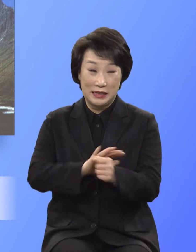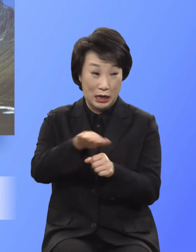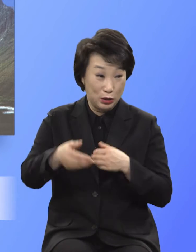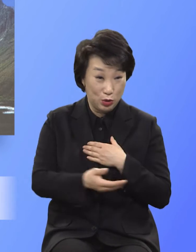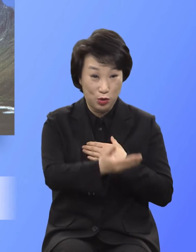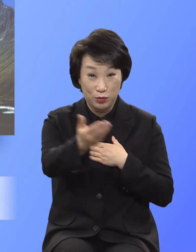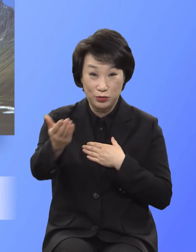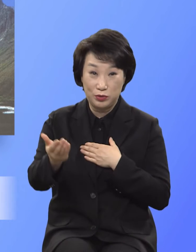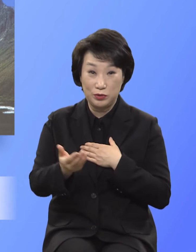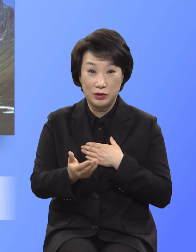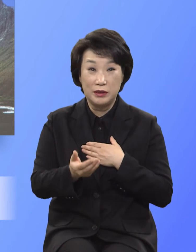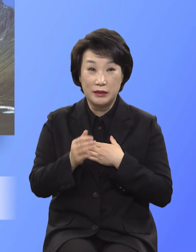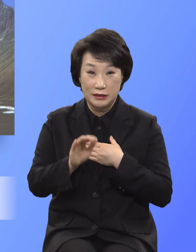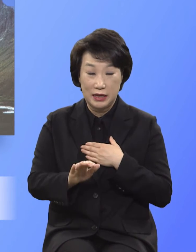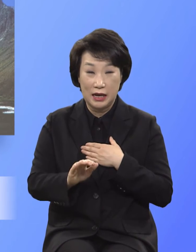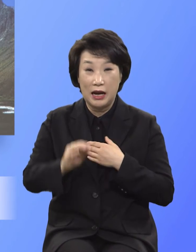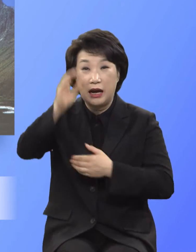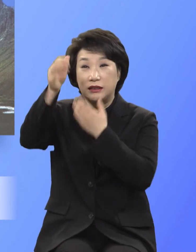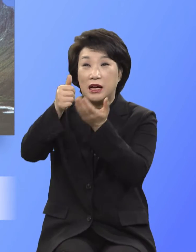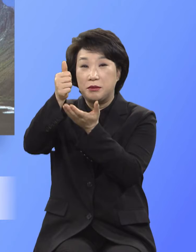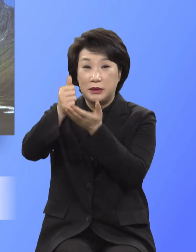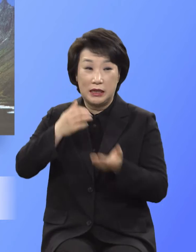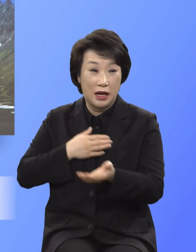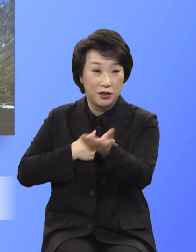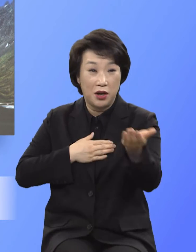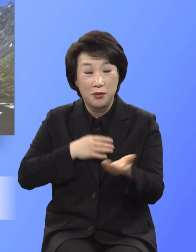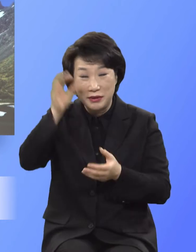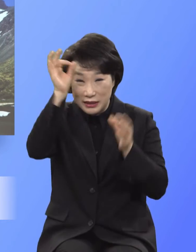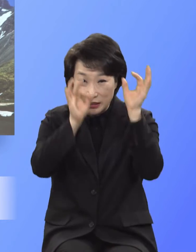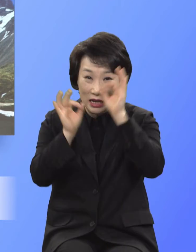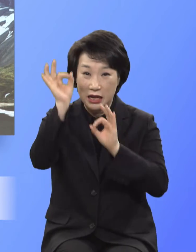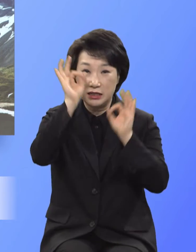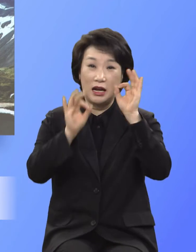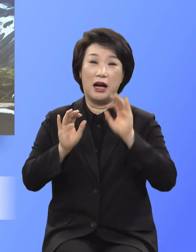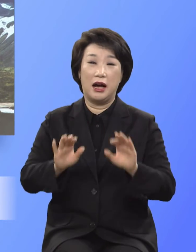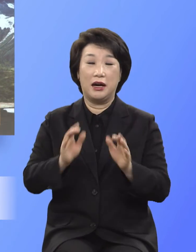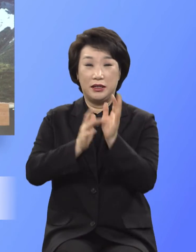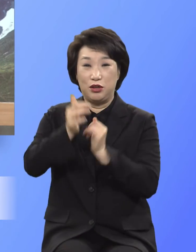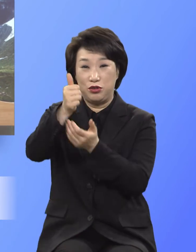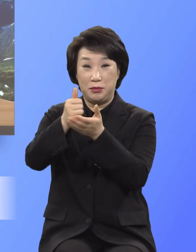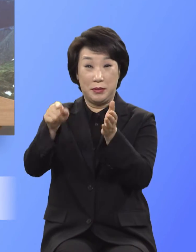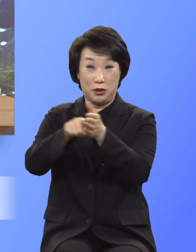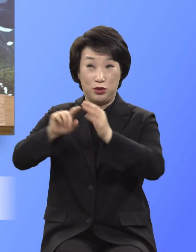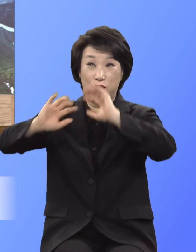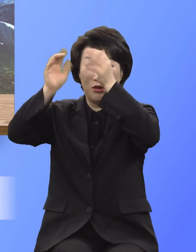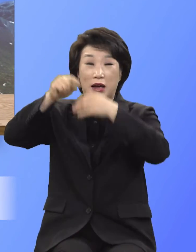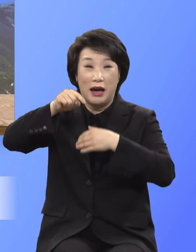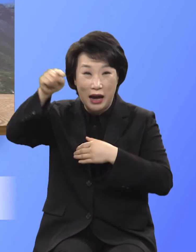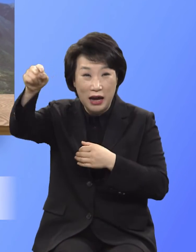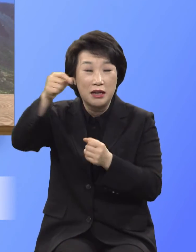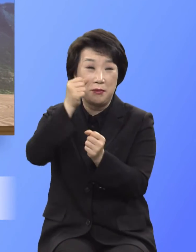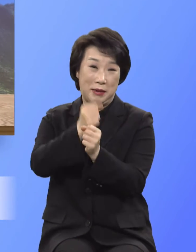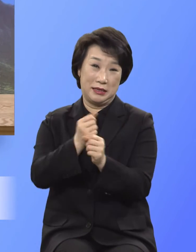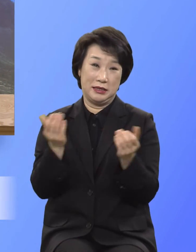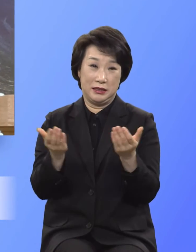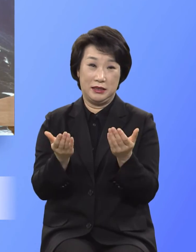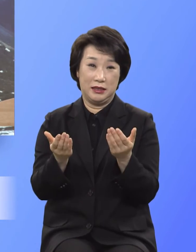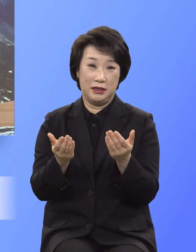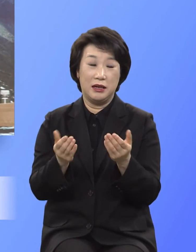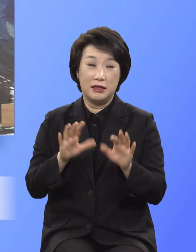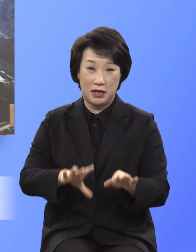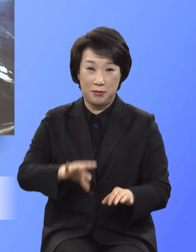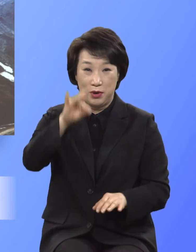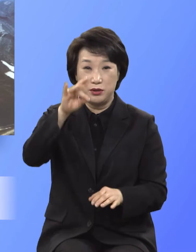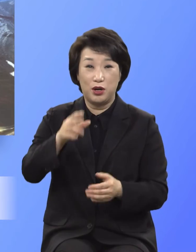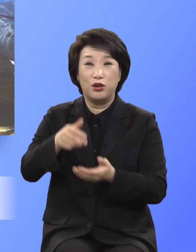사랑하는 여러분, 하나님은 여러분을 찾아서 예수 믿고 천국 가게 만드는 일이에요.